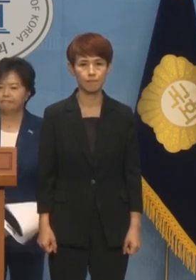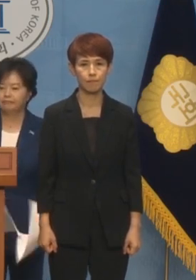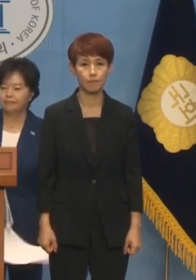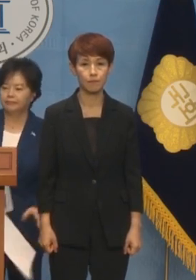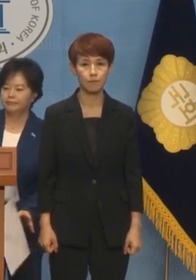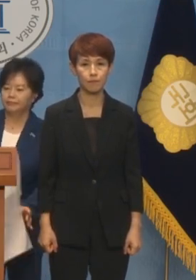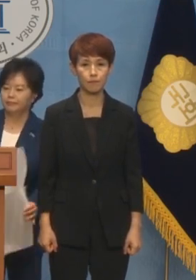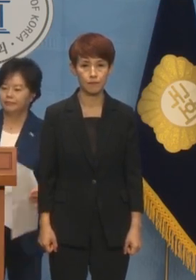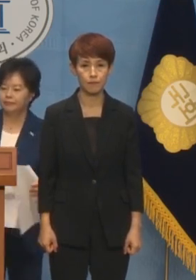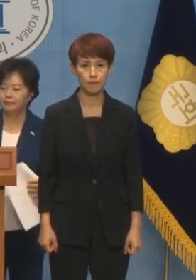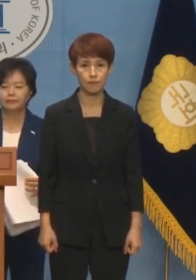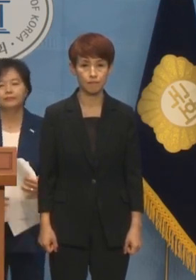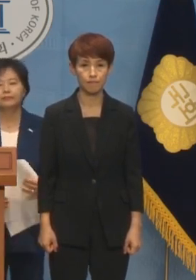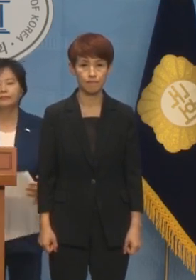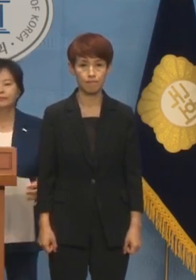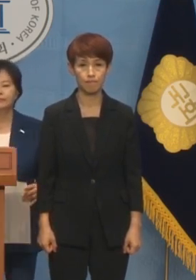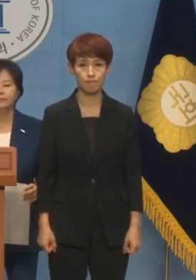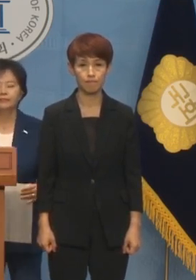네,